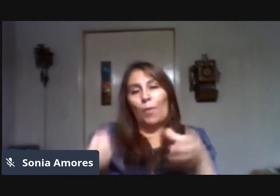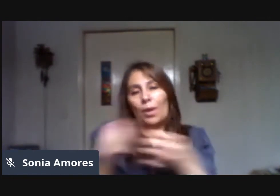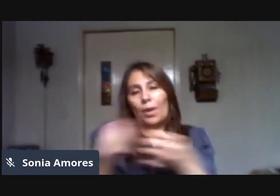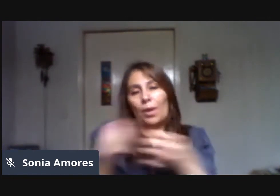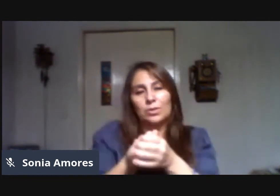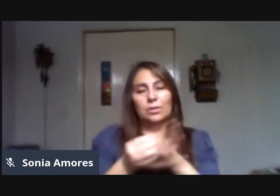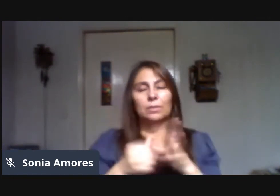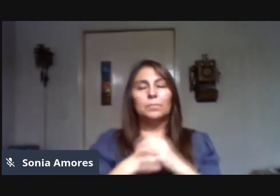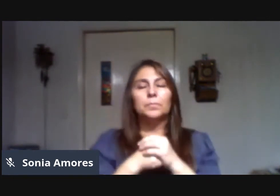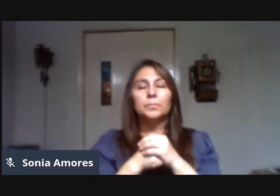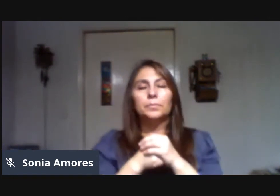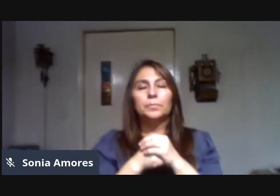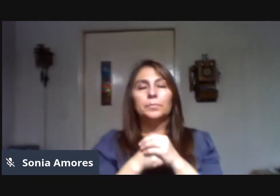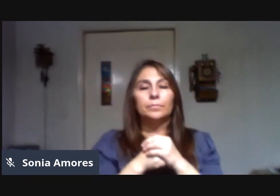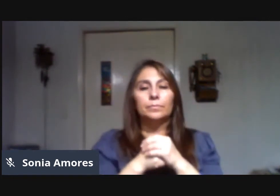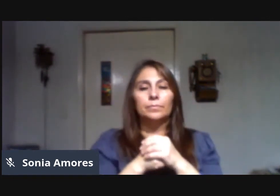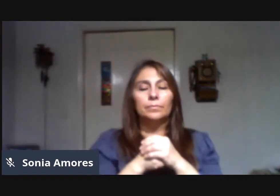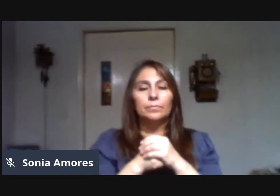que